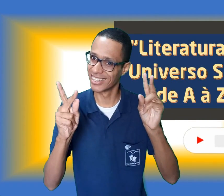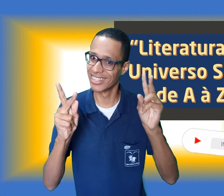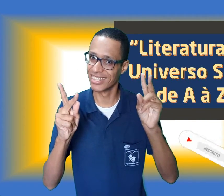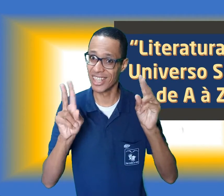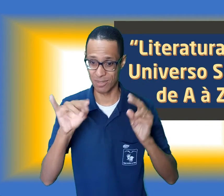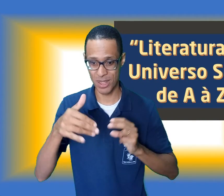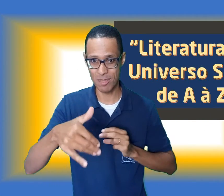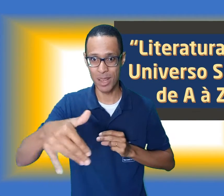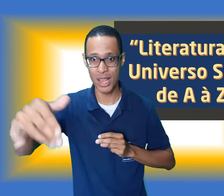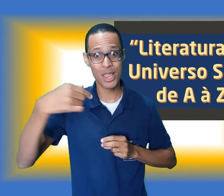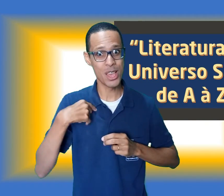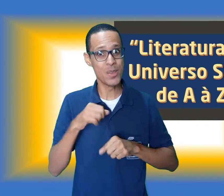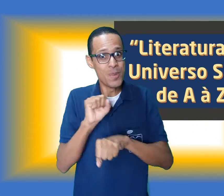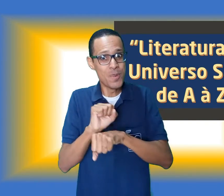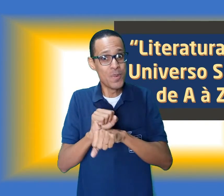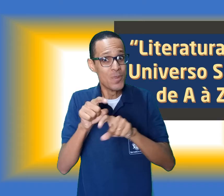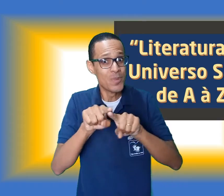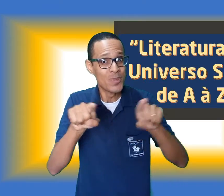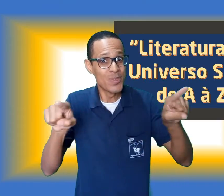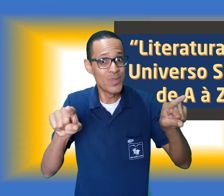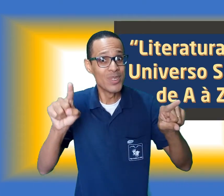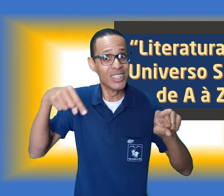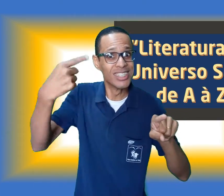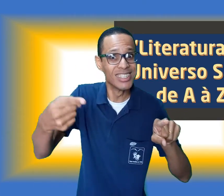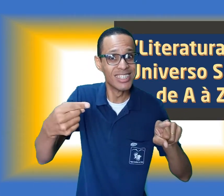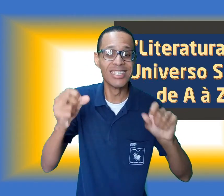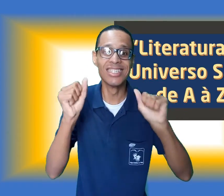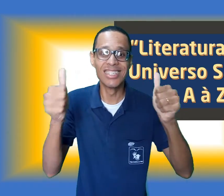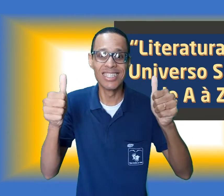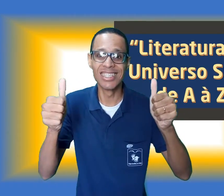Aguardo vocês no próximo. Grande abraço. Tchau, tchau.